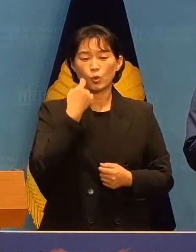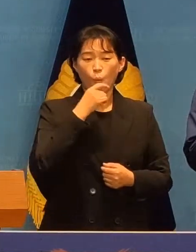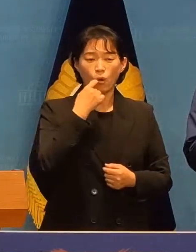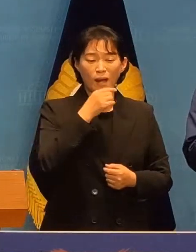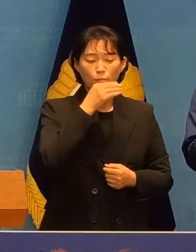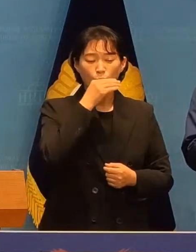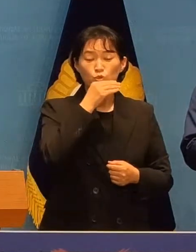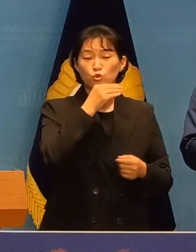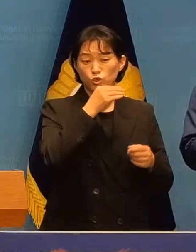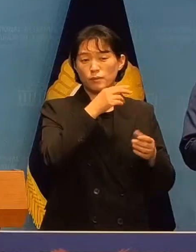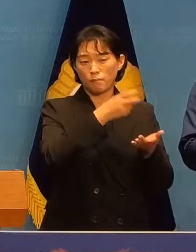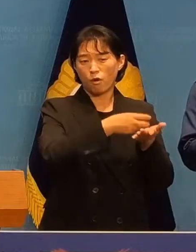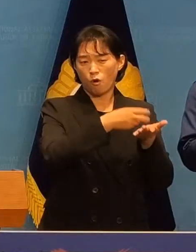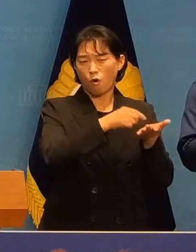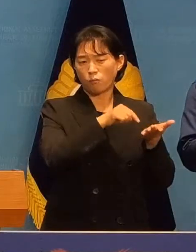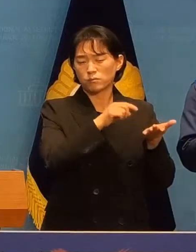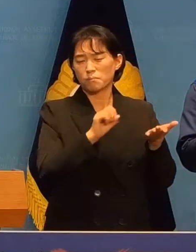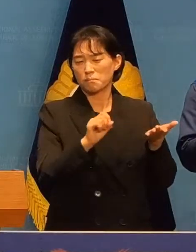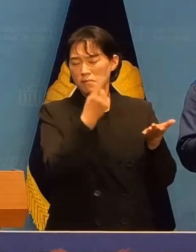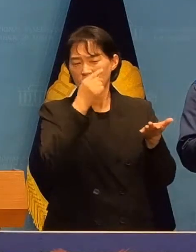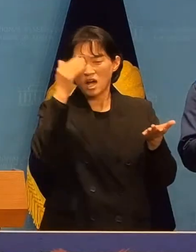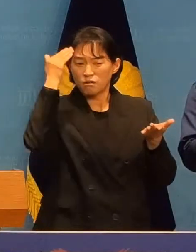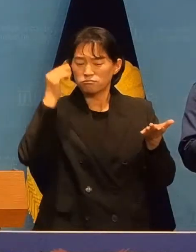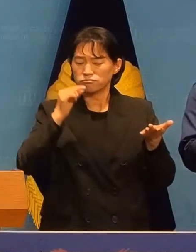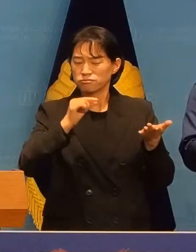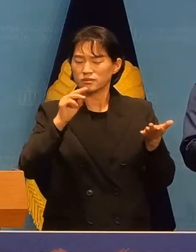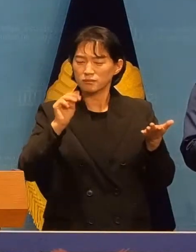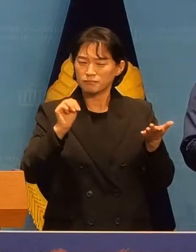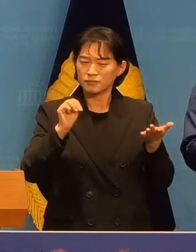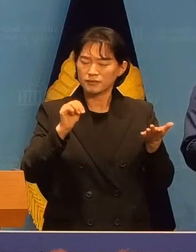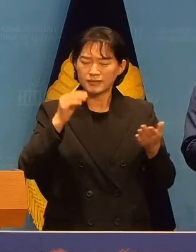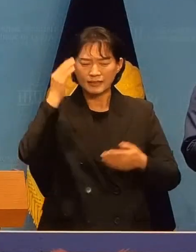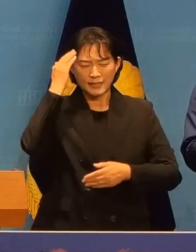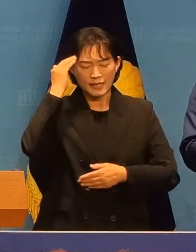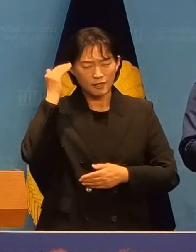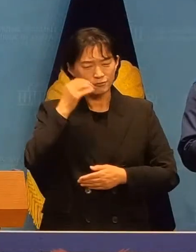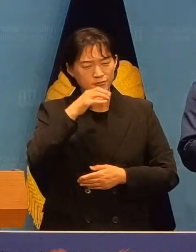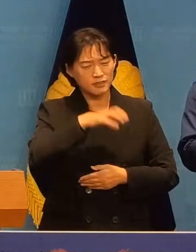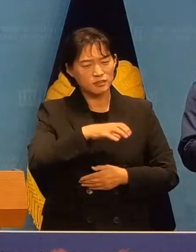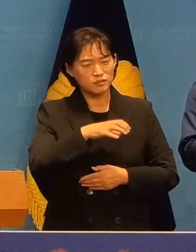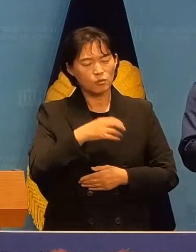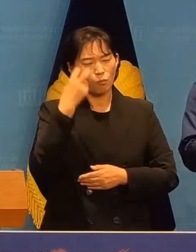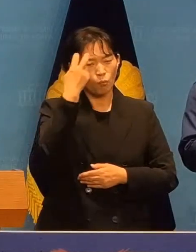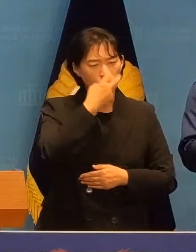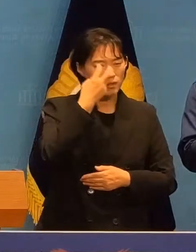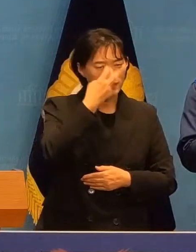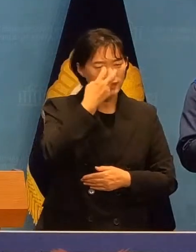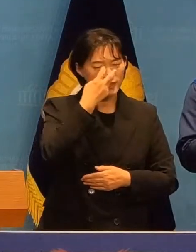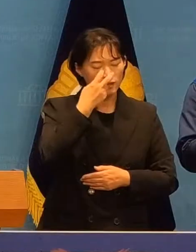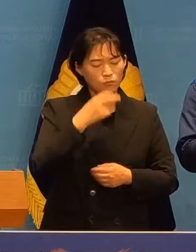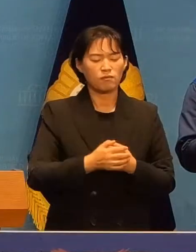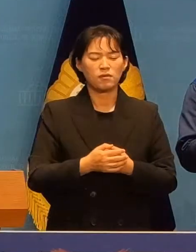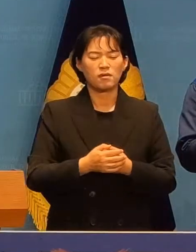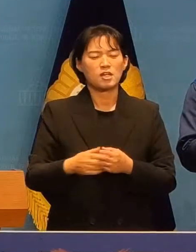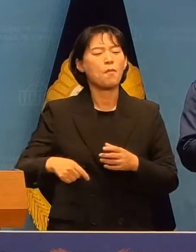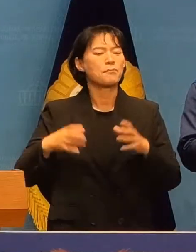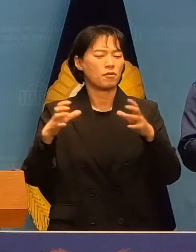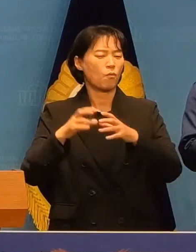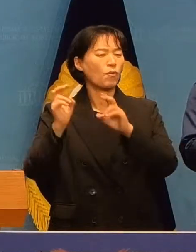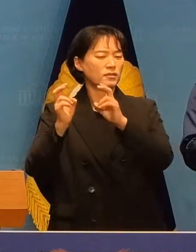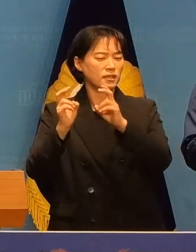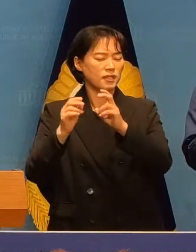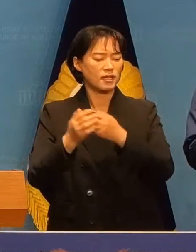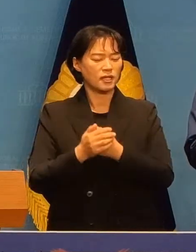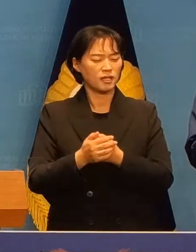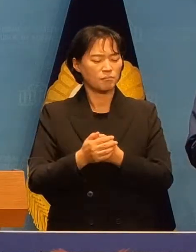노란봉투법으로 인해서 한국 GM이 우리나라에서 관리 협력하고 있는 협력사의